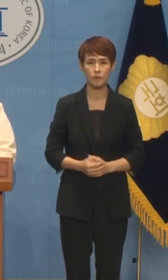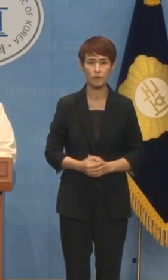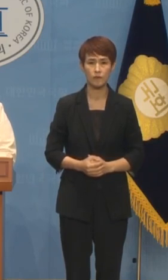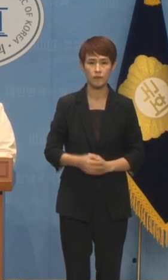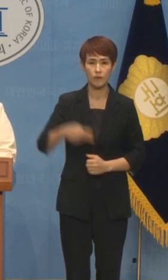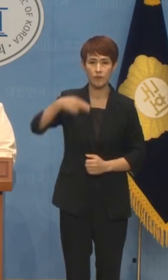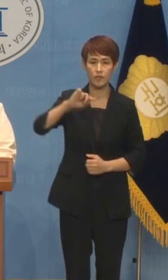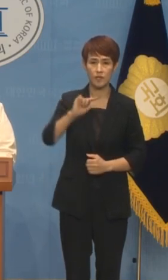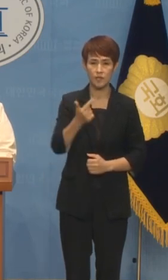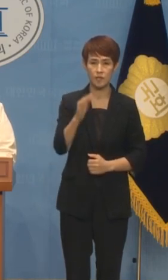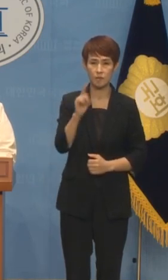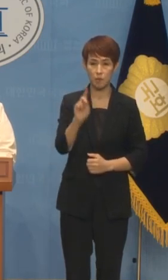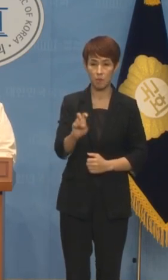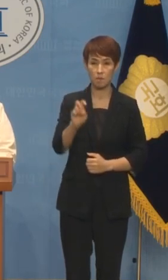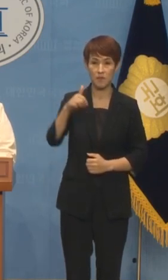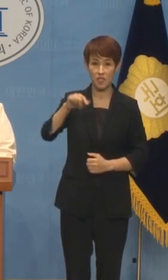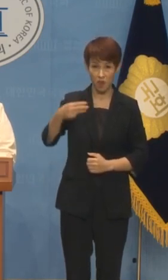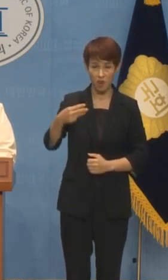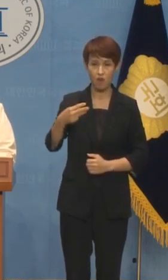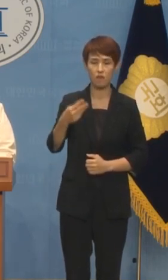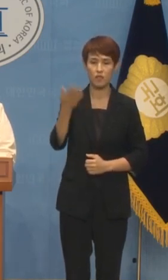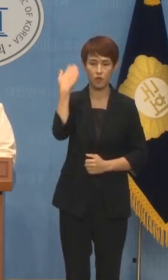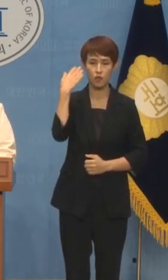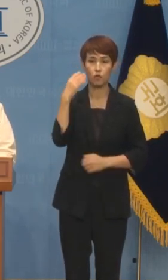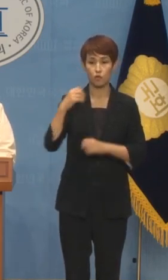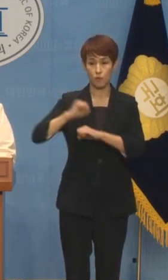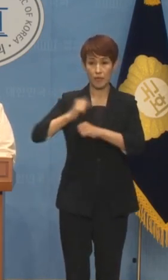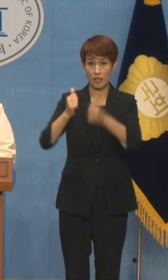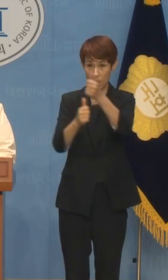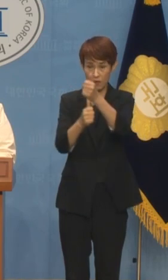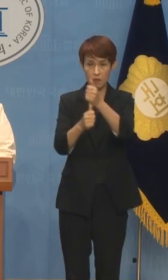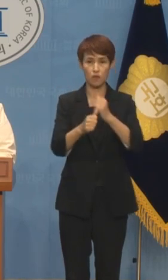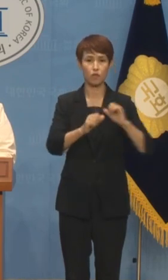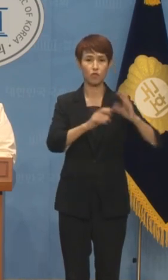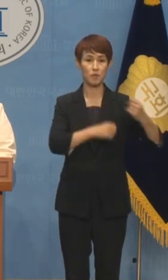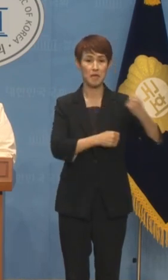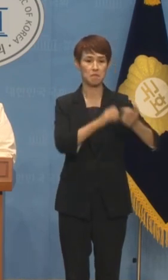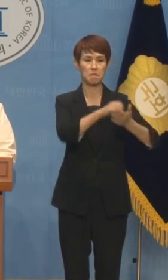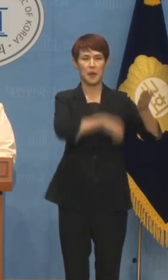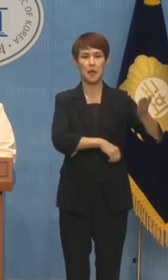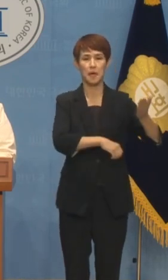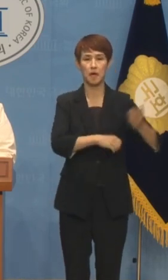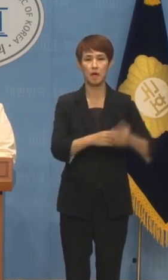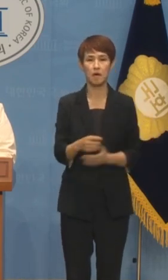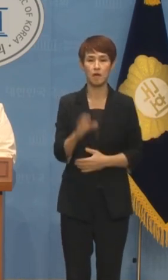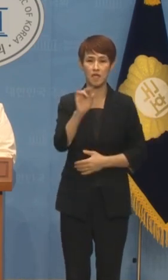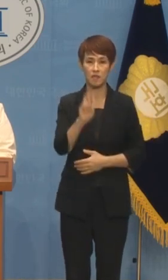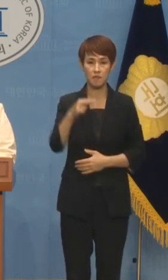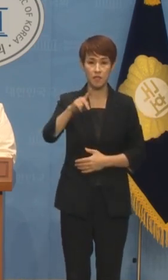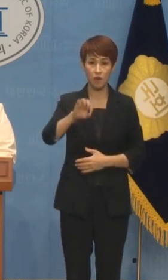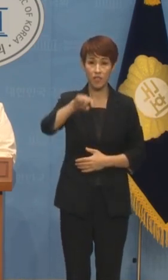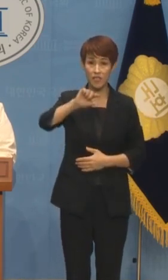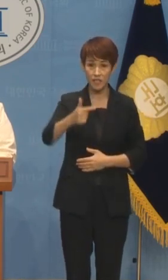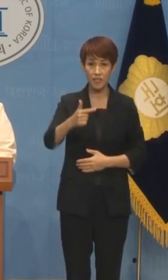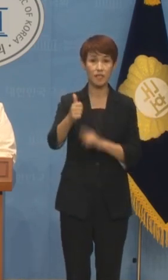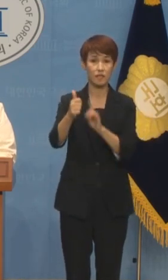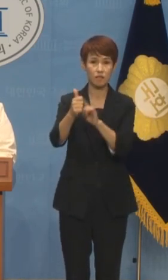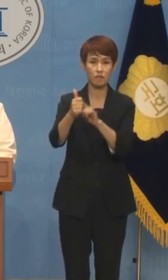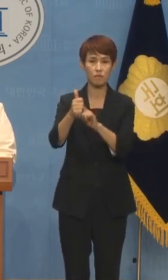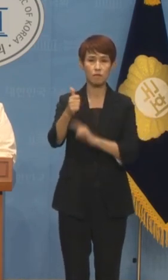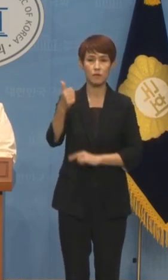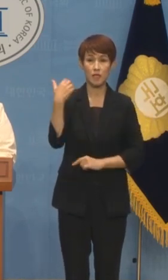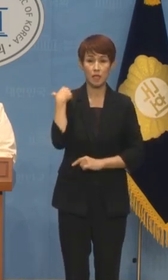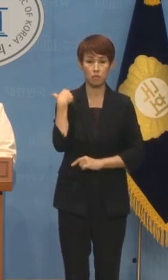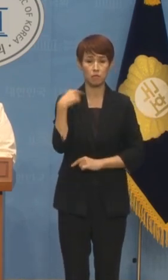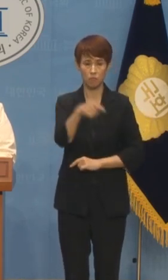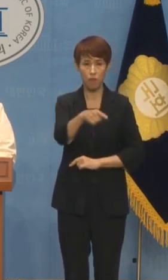신범철 전 국방차관은 서둘러 국민의힘을 탈당하고, 임성근 전 사단장은 책임은